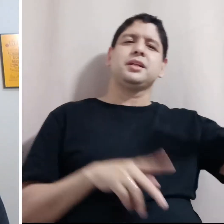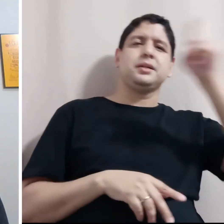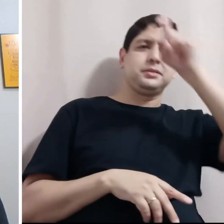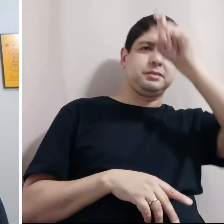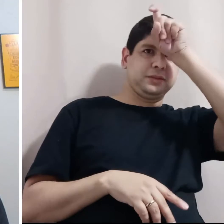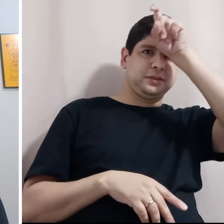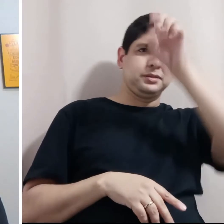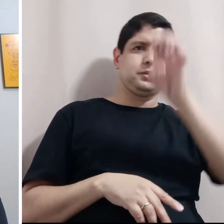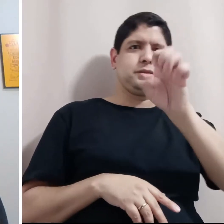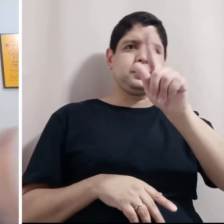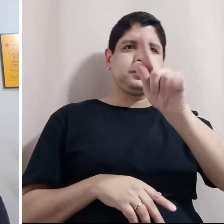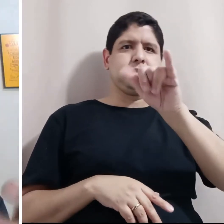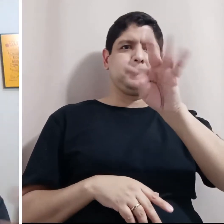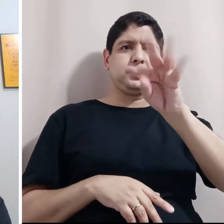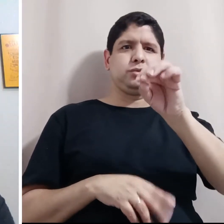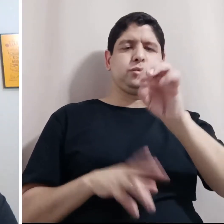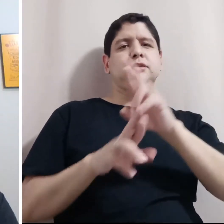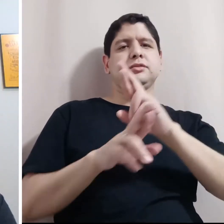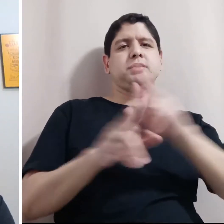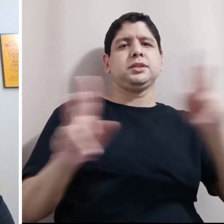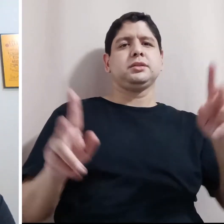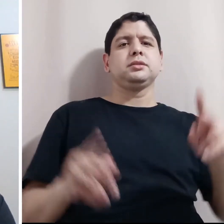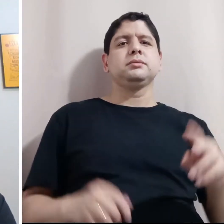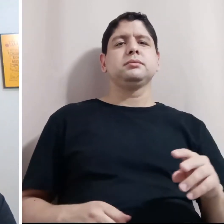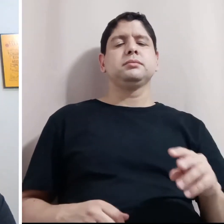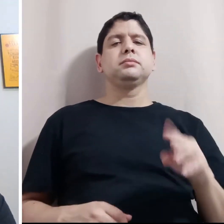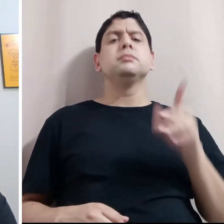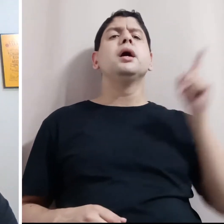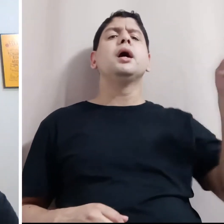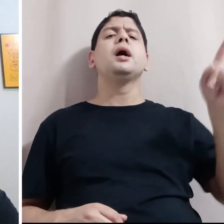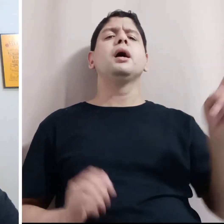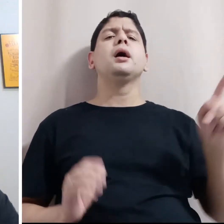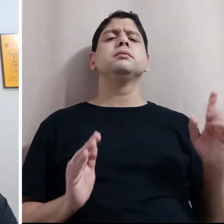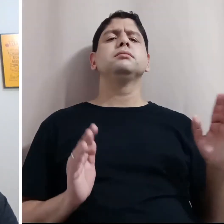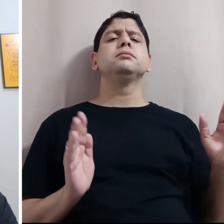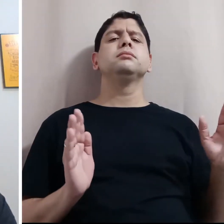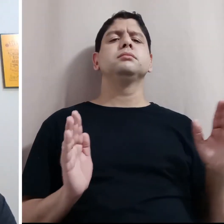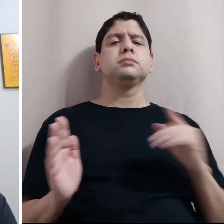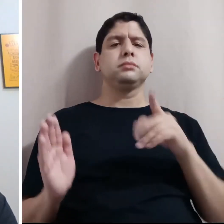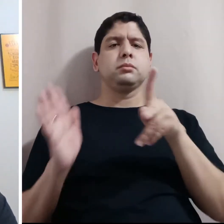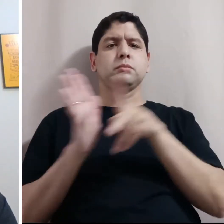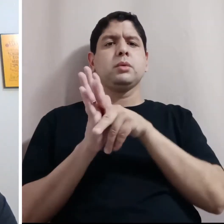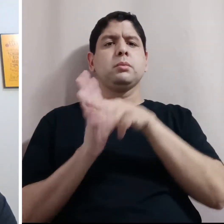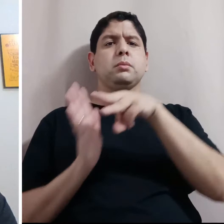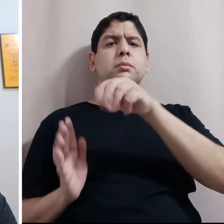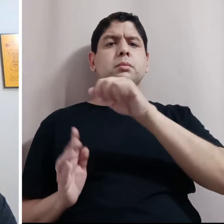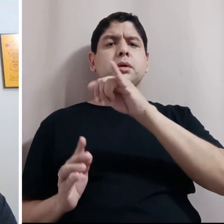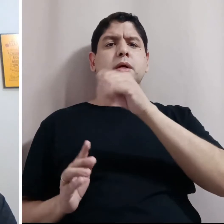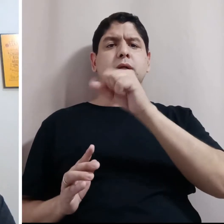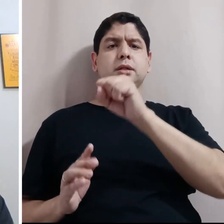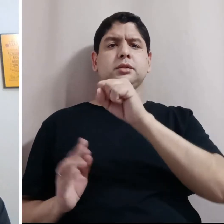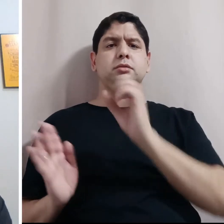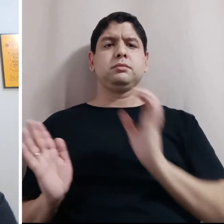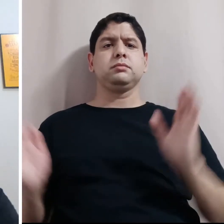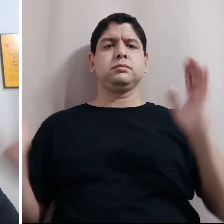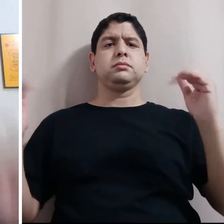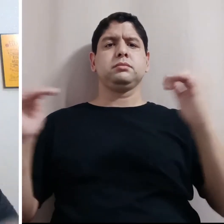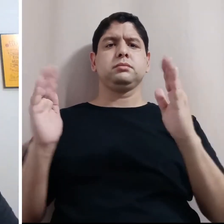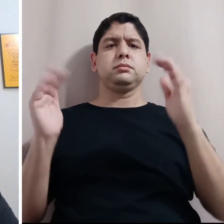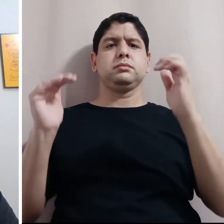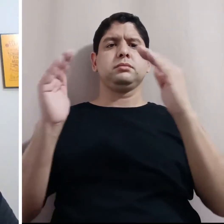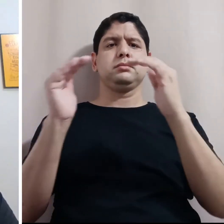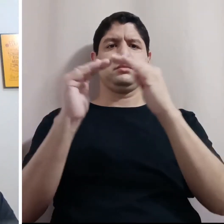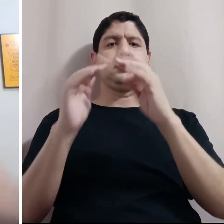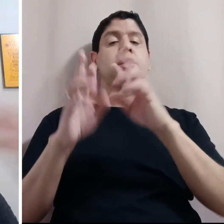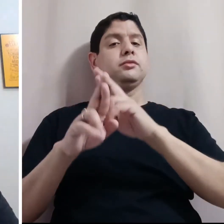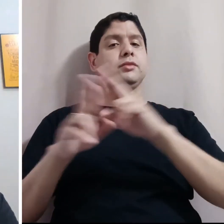era diferente, né? Enquanto lá no Egito Antigo as pirâmides elas eram os túmulos dos faraós, dos governantes, no caso